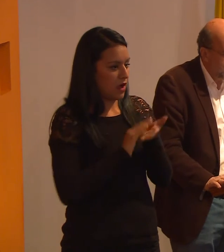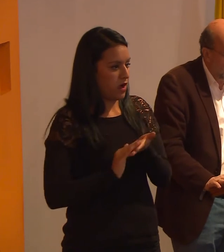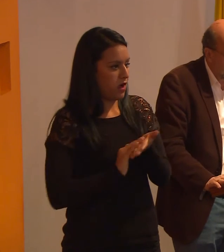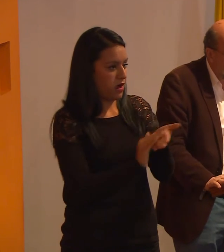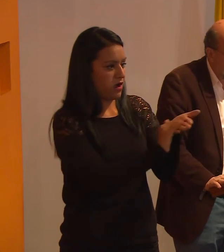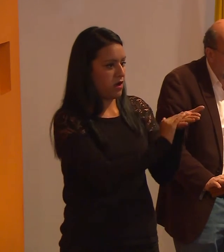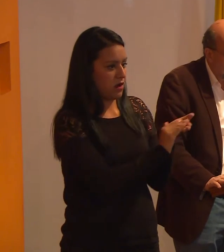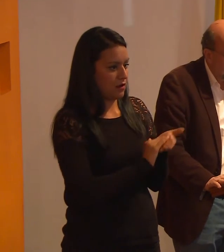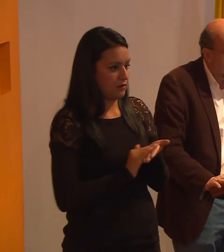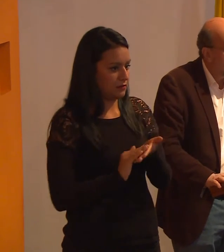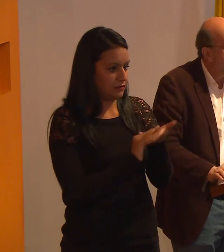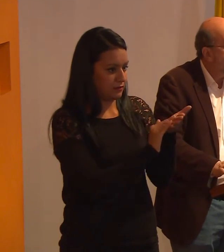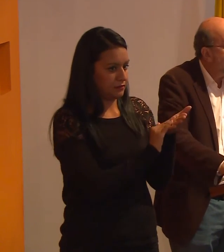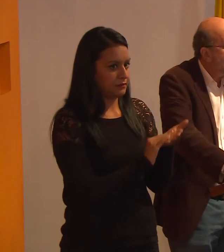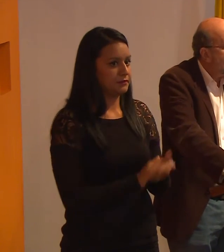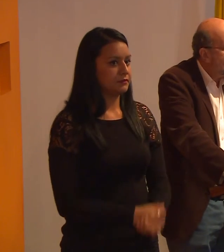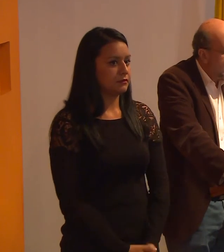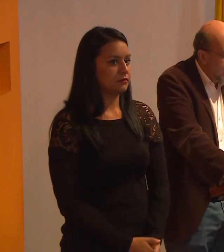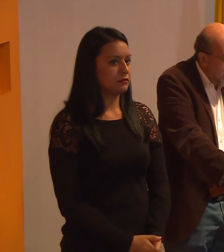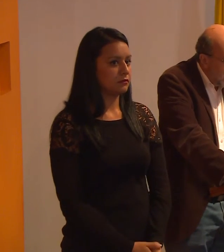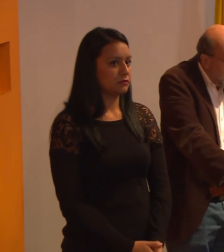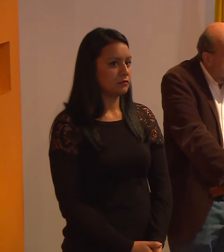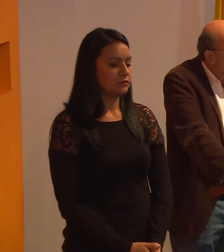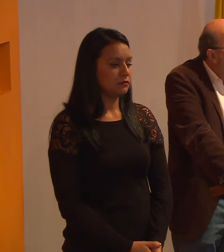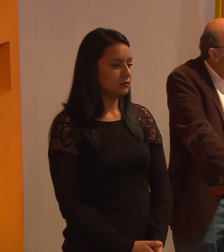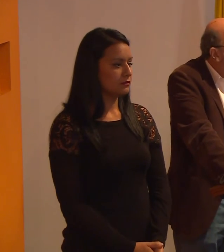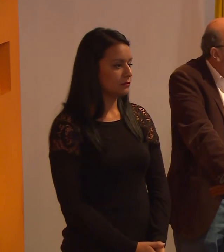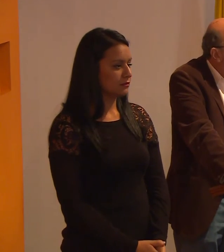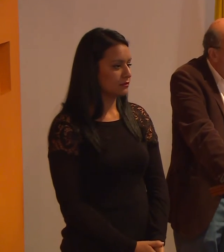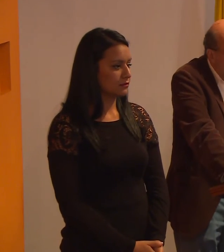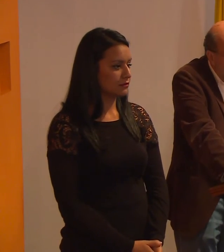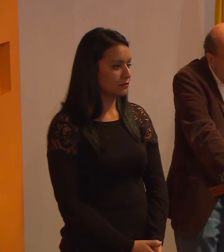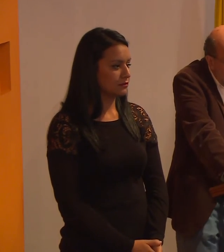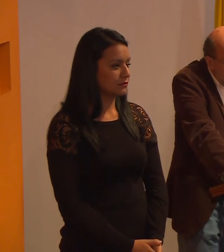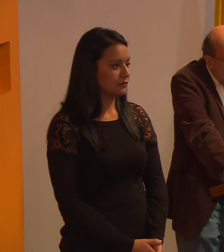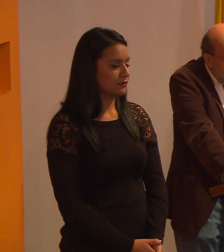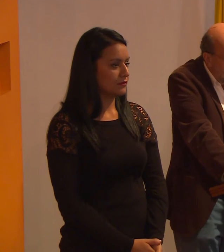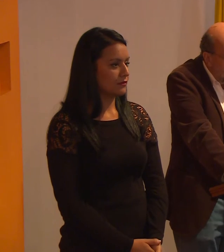recaudos por estampilla. Sin embargo,